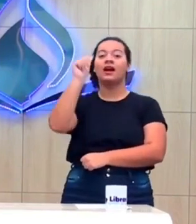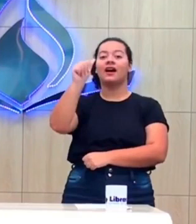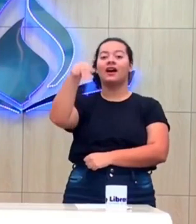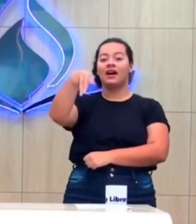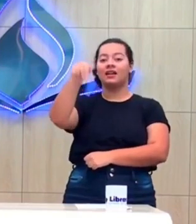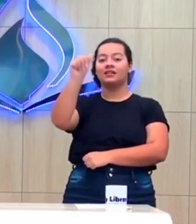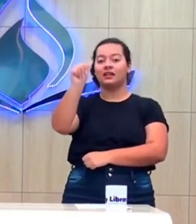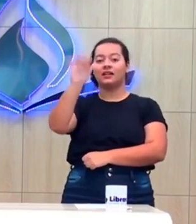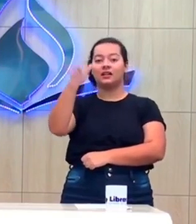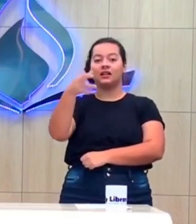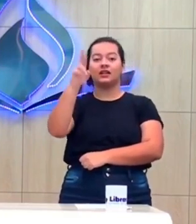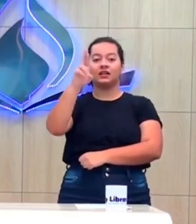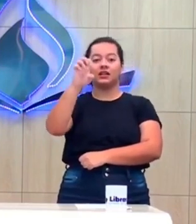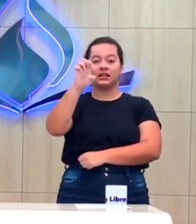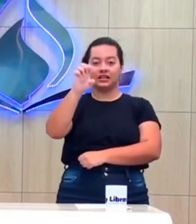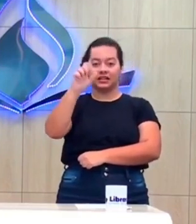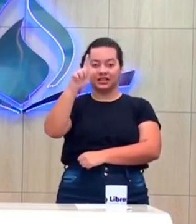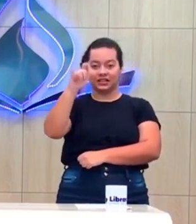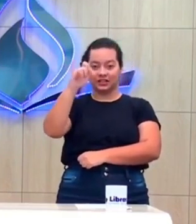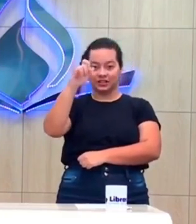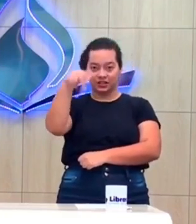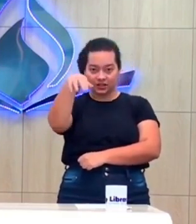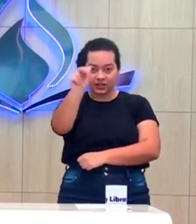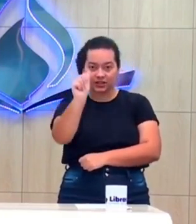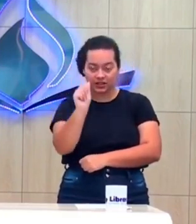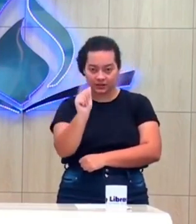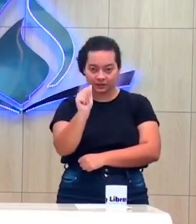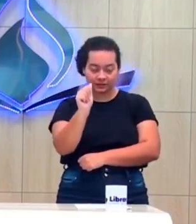Campelo, para